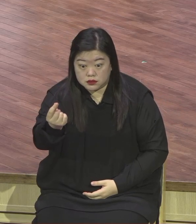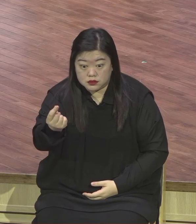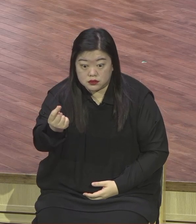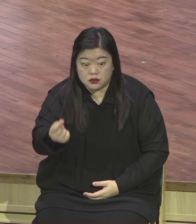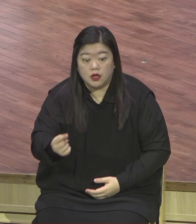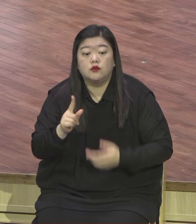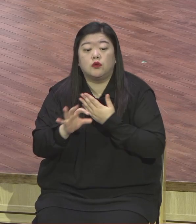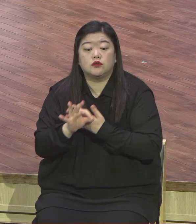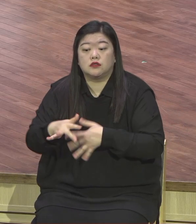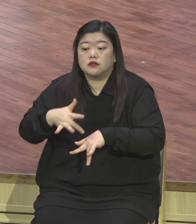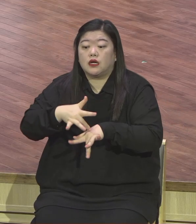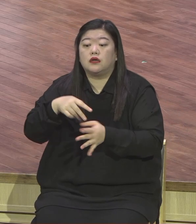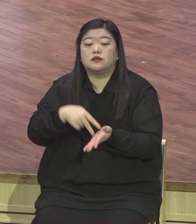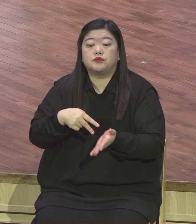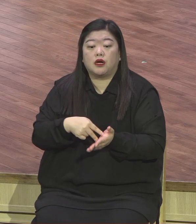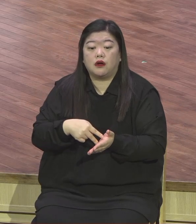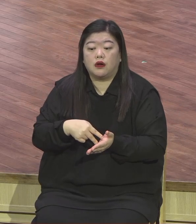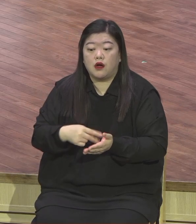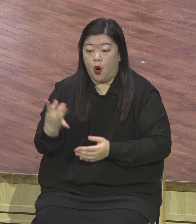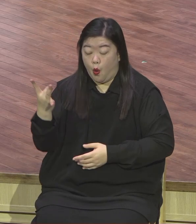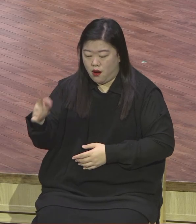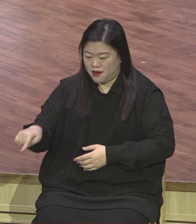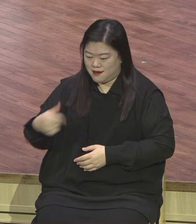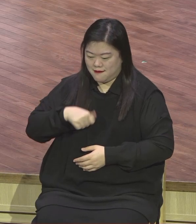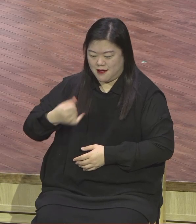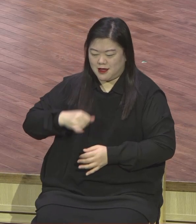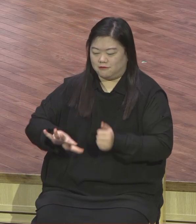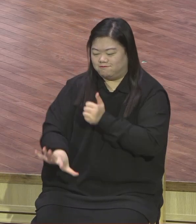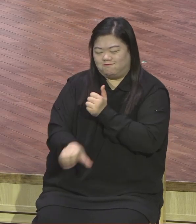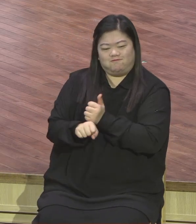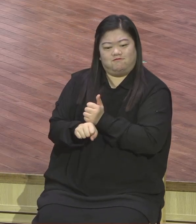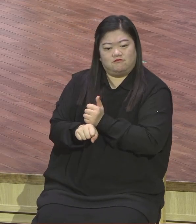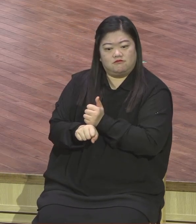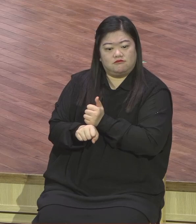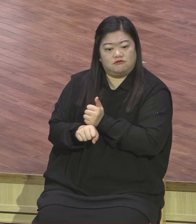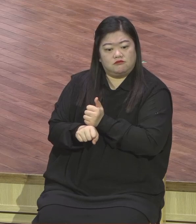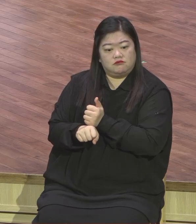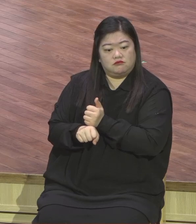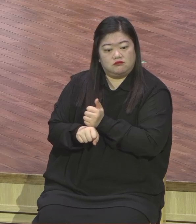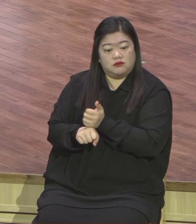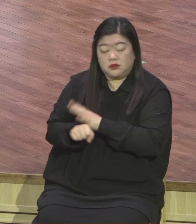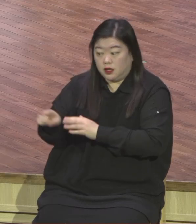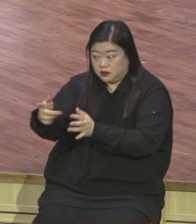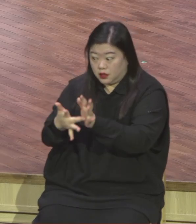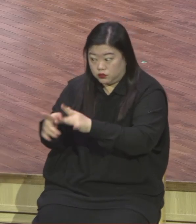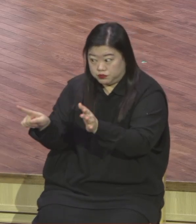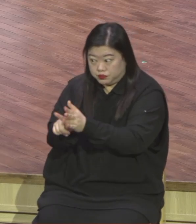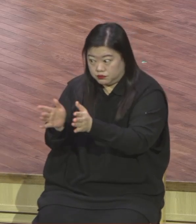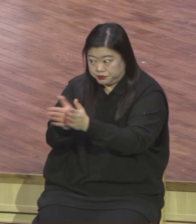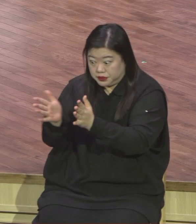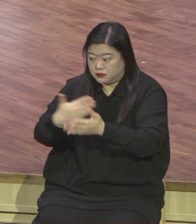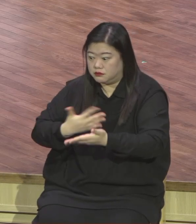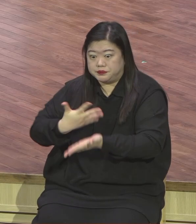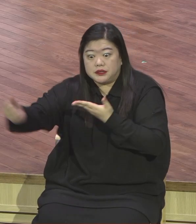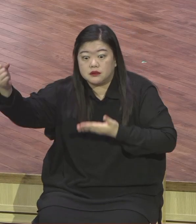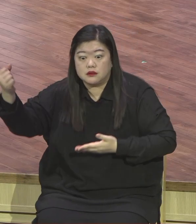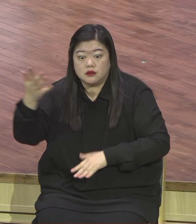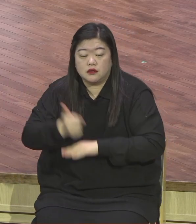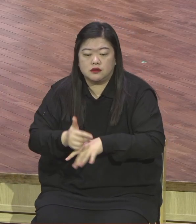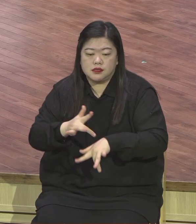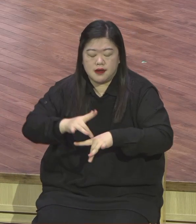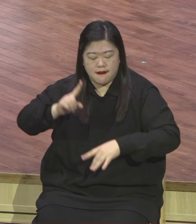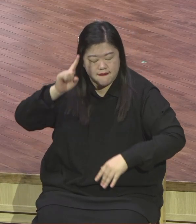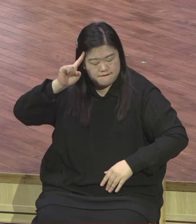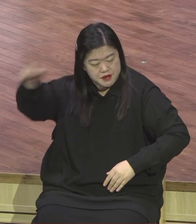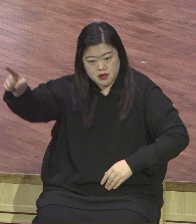어렵다는 사람 되게 어렵다 하잖아요. 영적 싸움이니까 영적 무장도 안 된 사람 전도 나가니까 어렵지 조롱받지